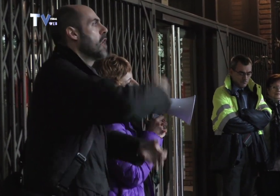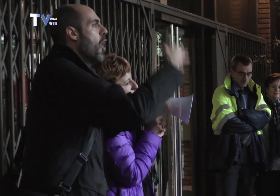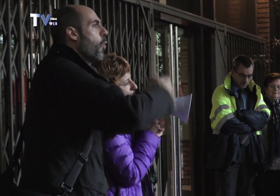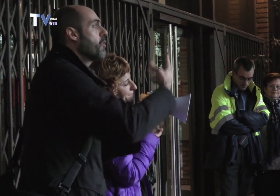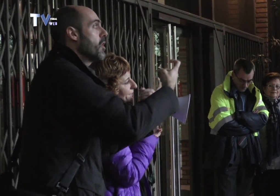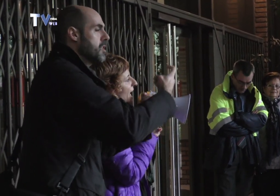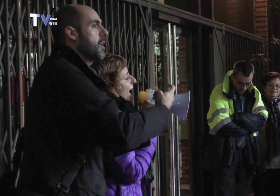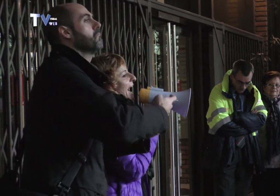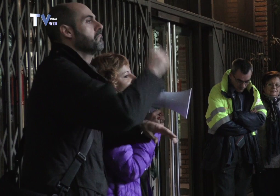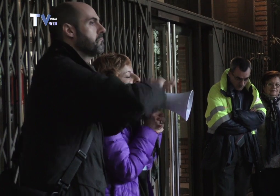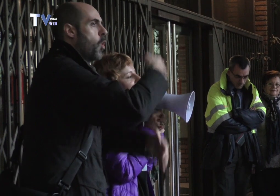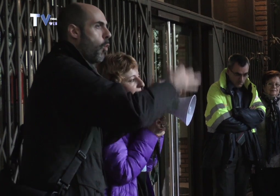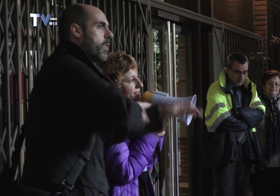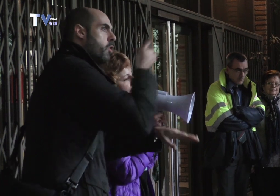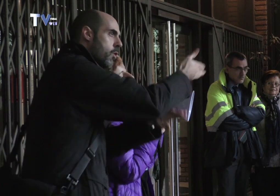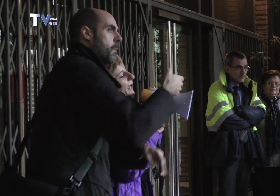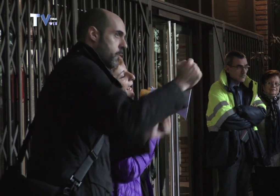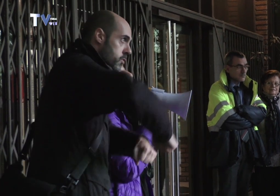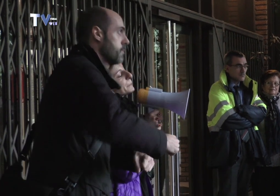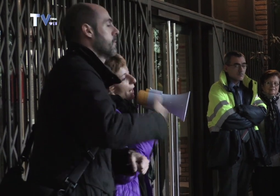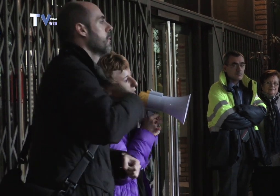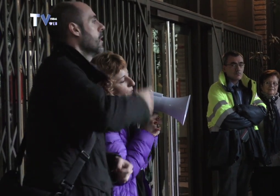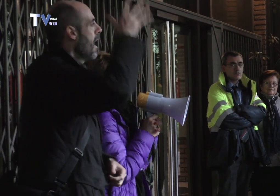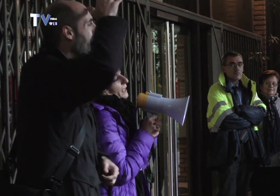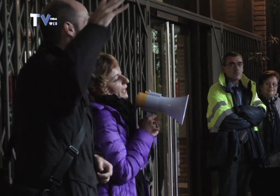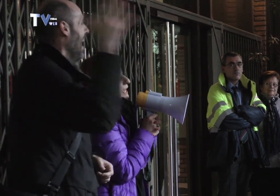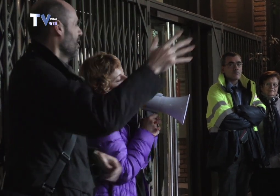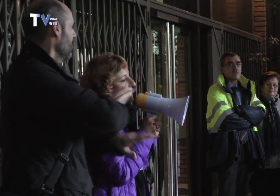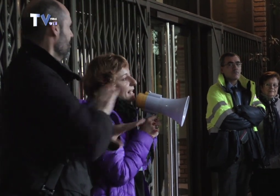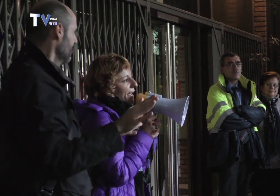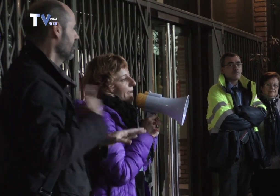necessàries. Estem farts. Hem dit prou. Ja està bé.